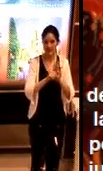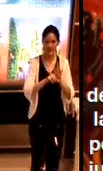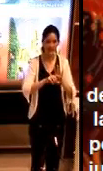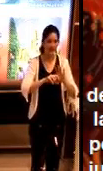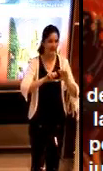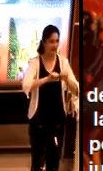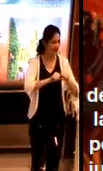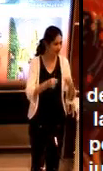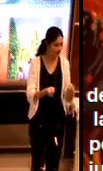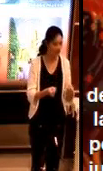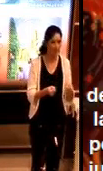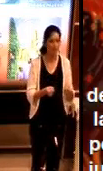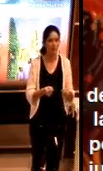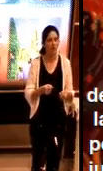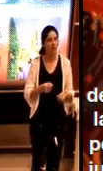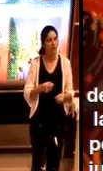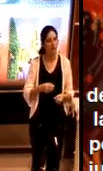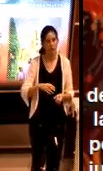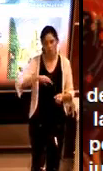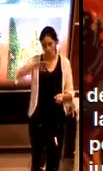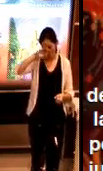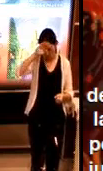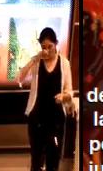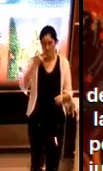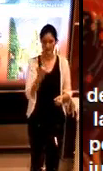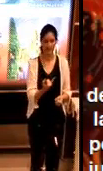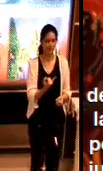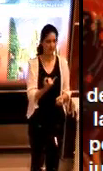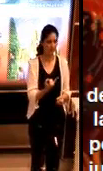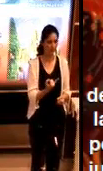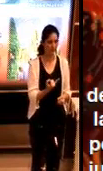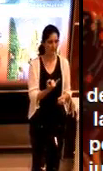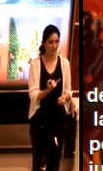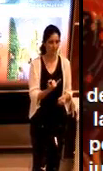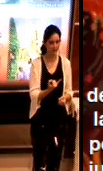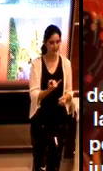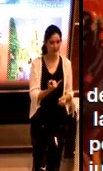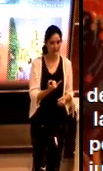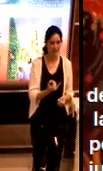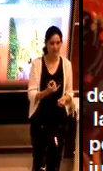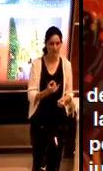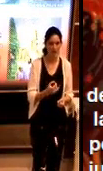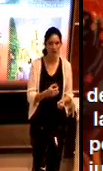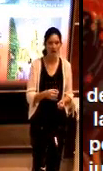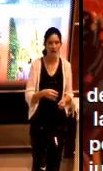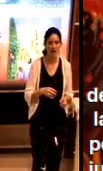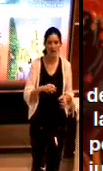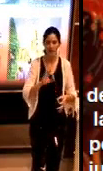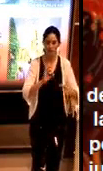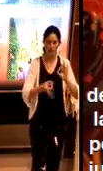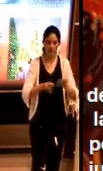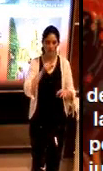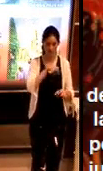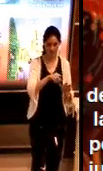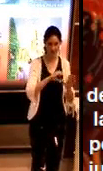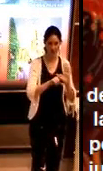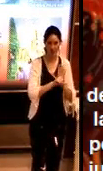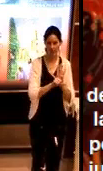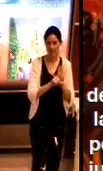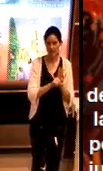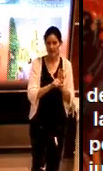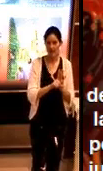haces culpable de ella. Dice eso o no dice. Y dice que estamos siendo juzgados por esa ley. Porque si